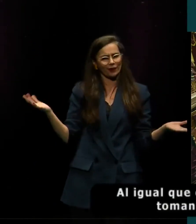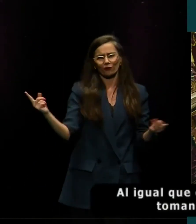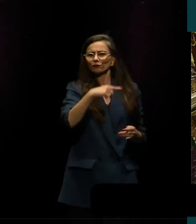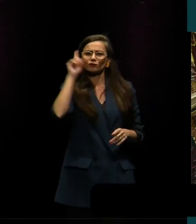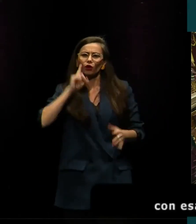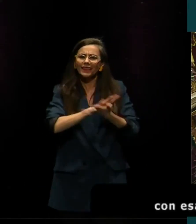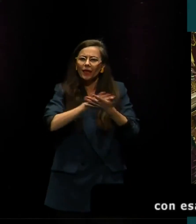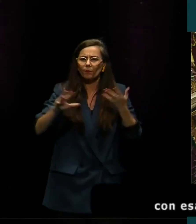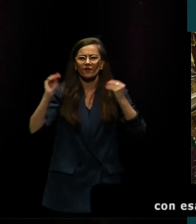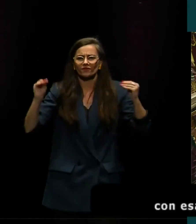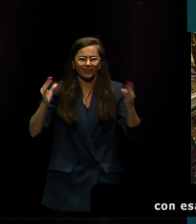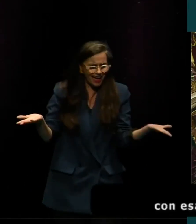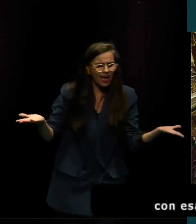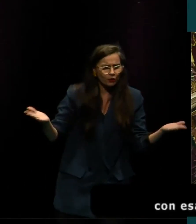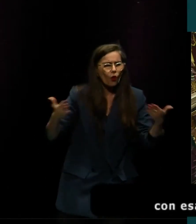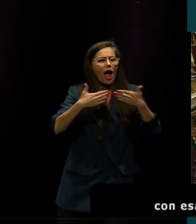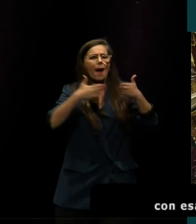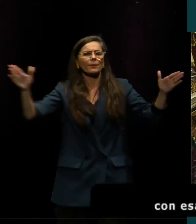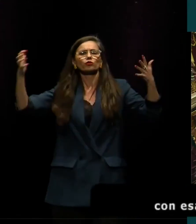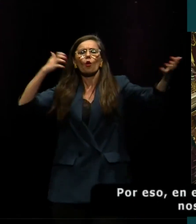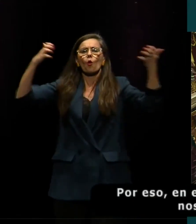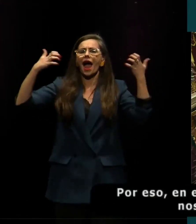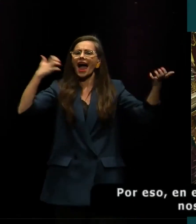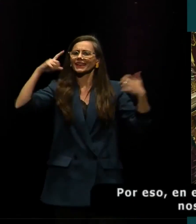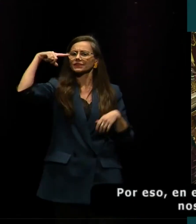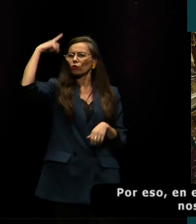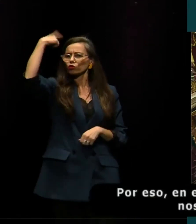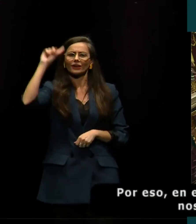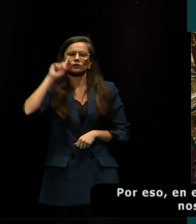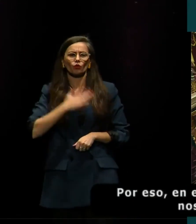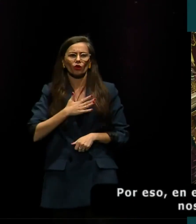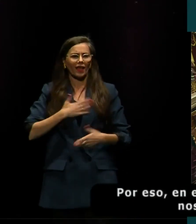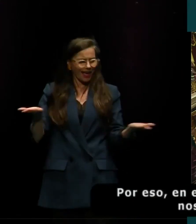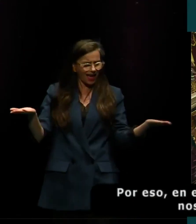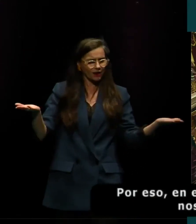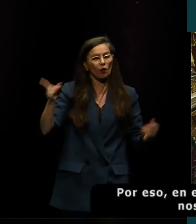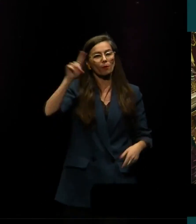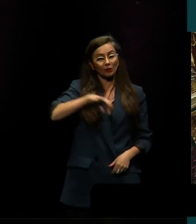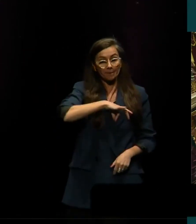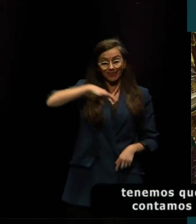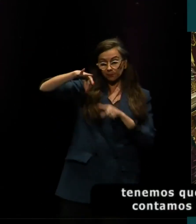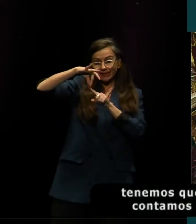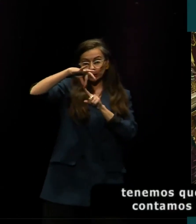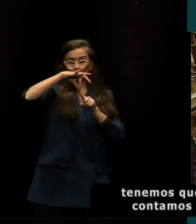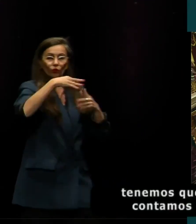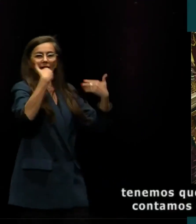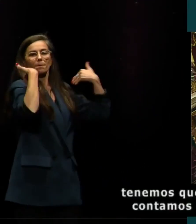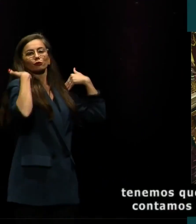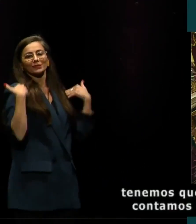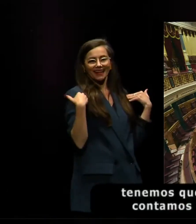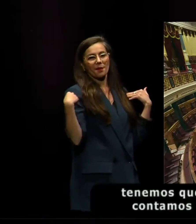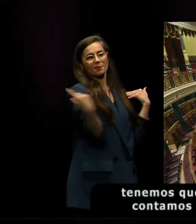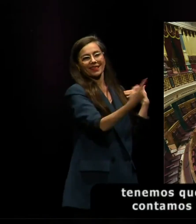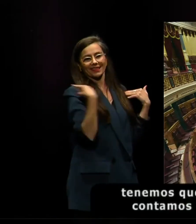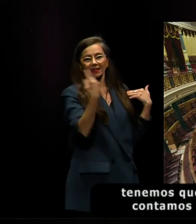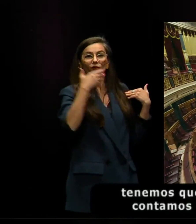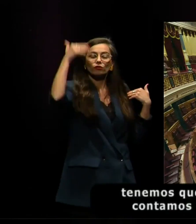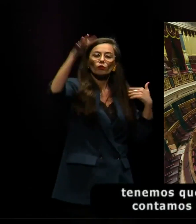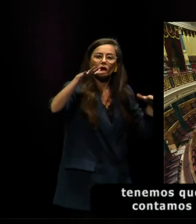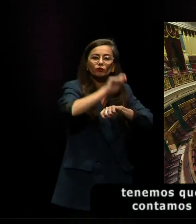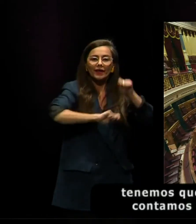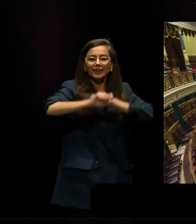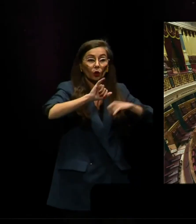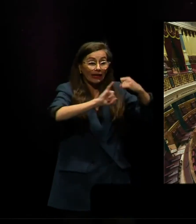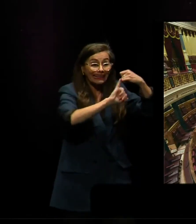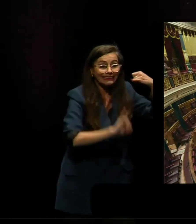claro que contamos con un espíritu de disfrute, de disfrutar sobre todo de las manifestaciones culturales que